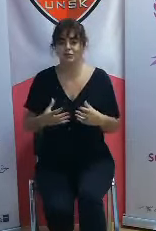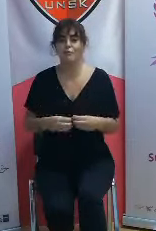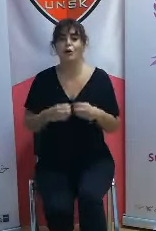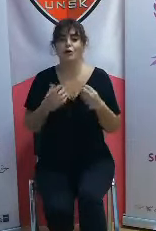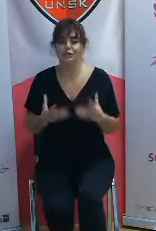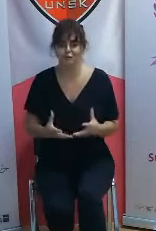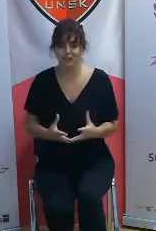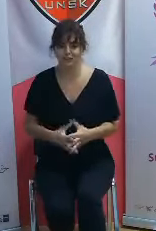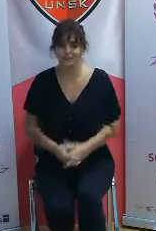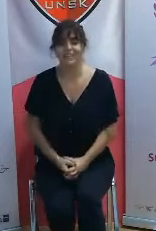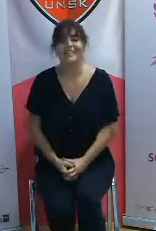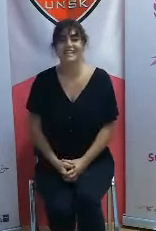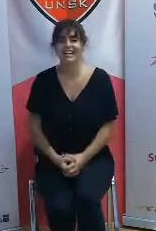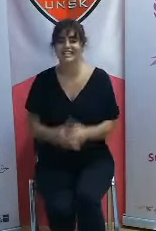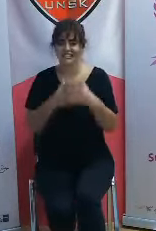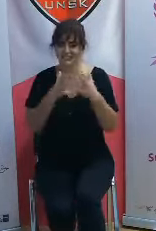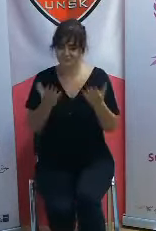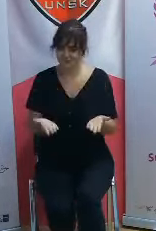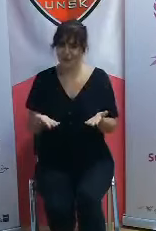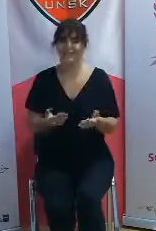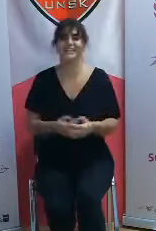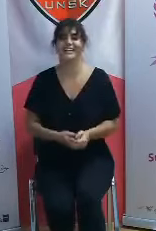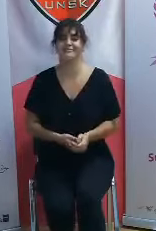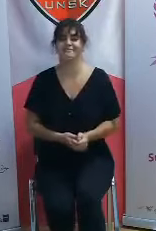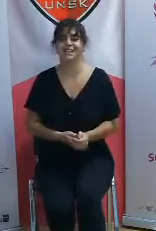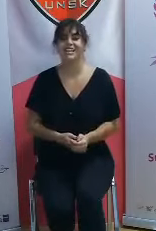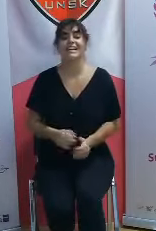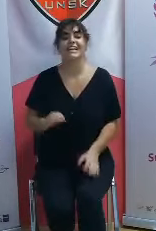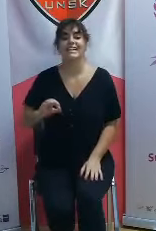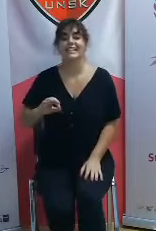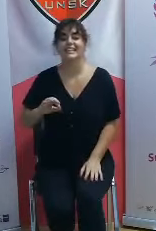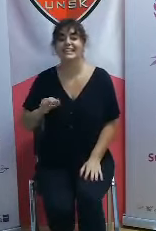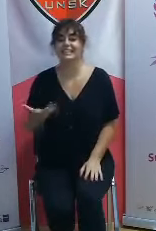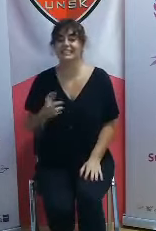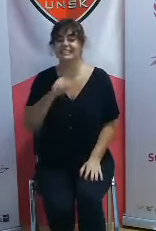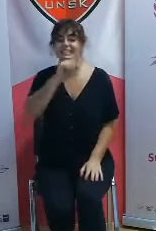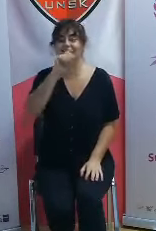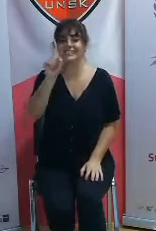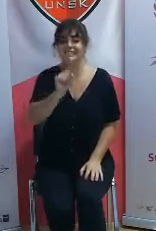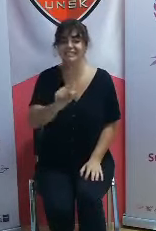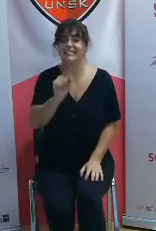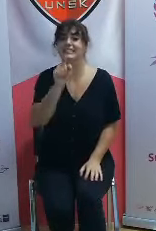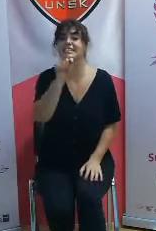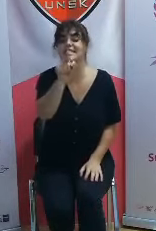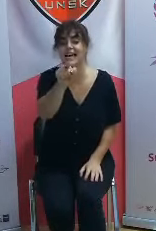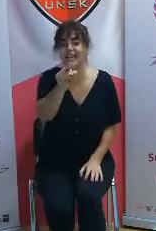düşünüp öyle kuralım. Dilerseniz şimdi başlayalım. Nasılsın sen?